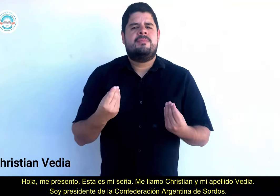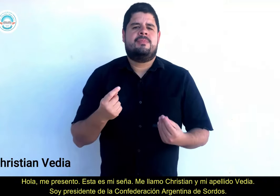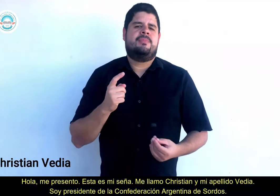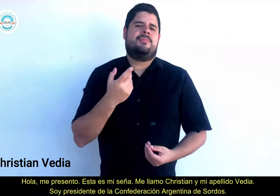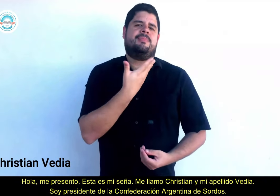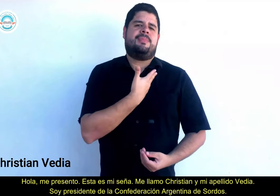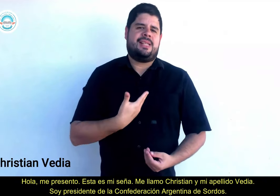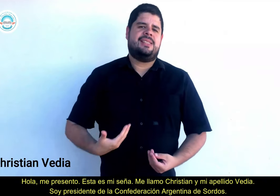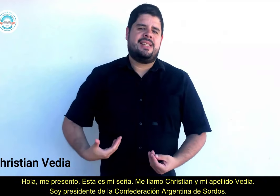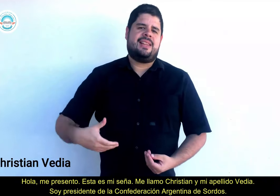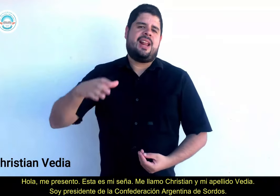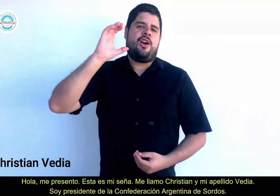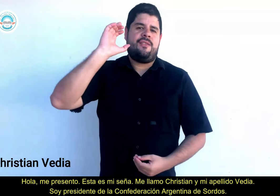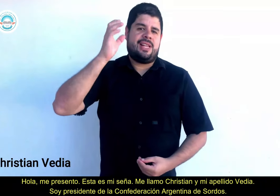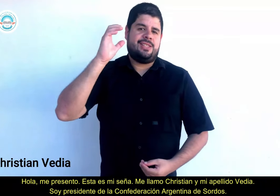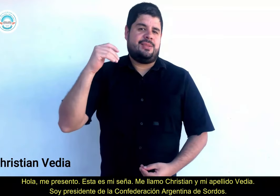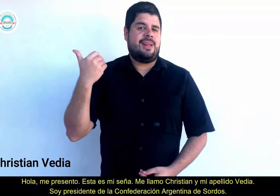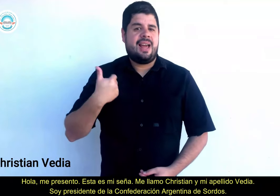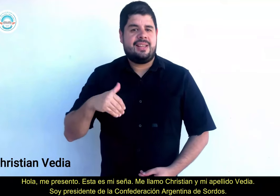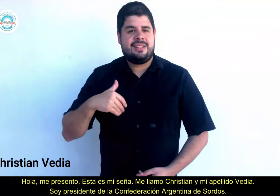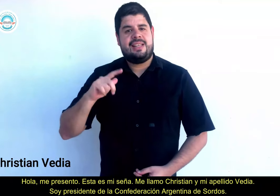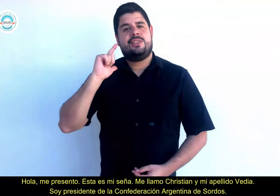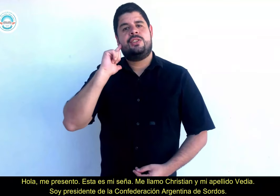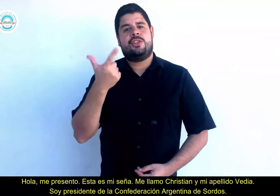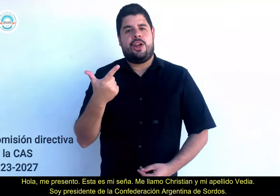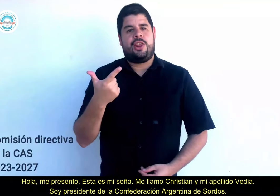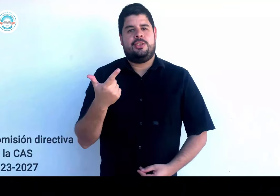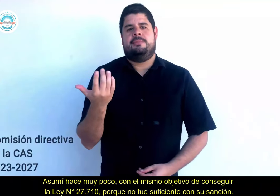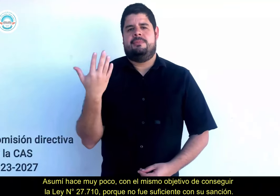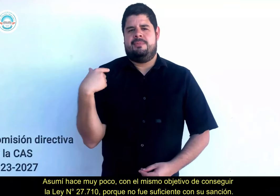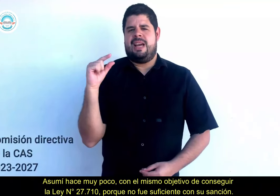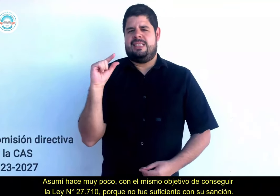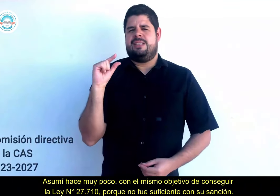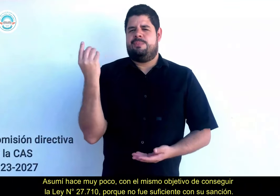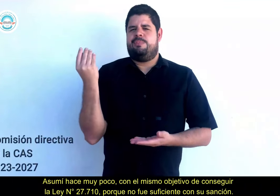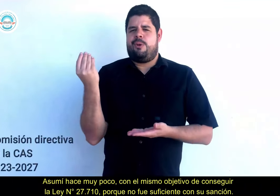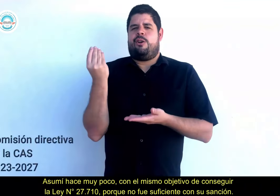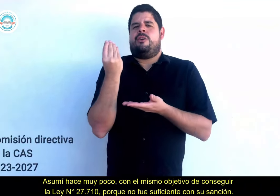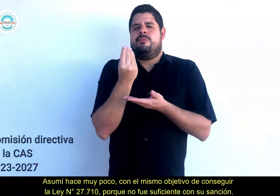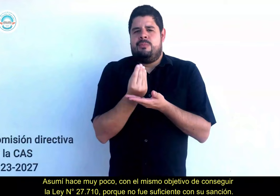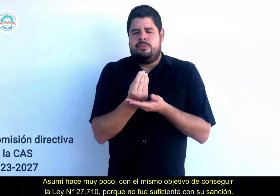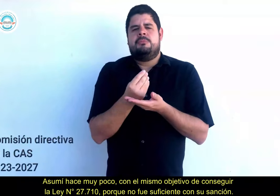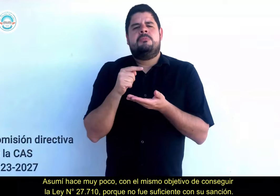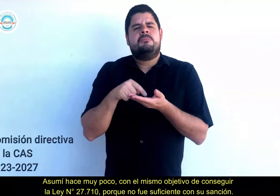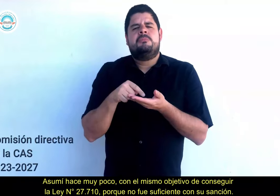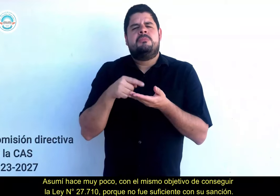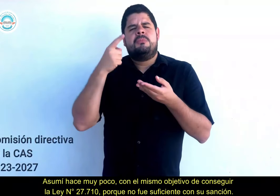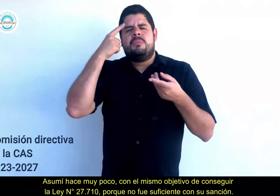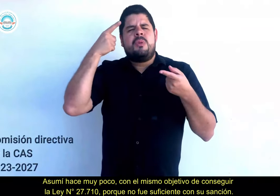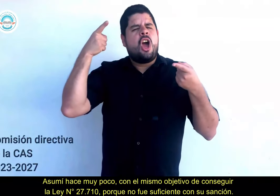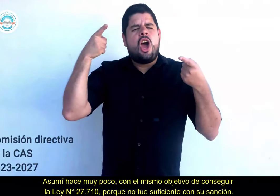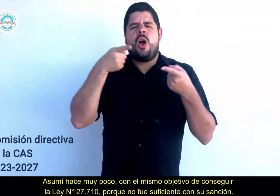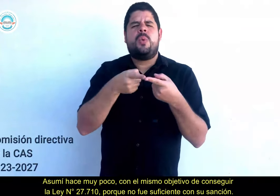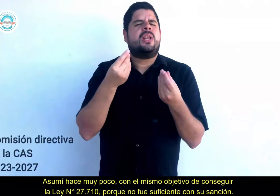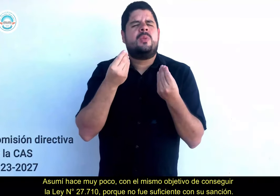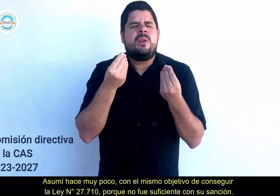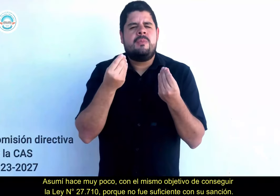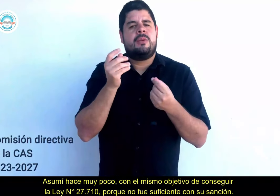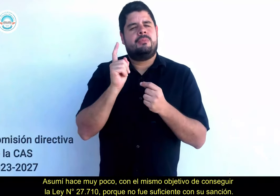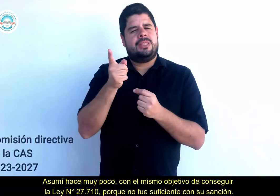Soy presidente de la Confederación Argentina de Sordos. Asumí hace muy poco con el mismo objetivo de conseguir